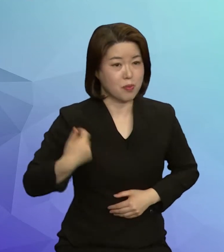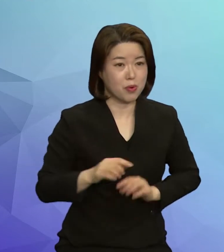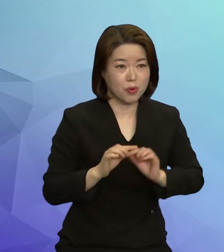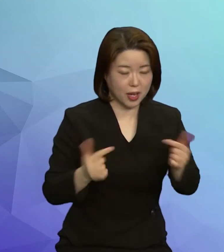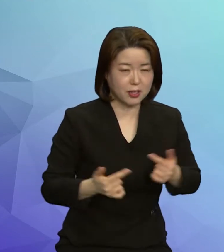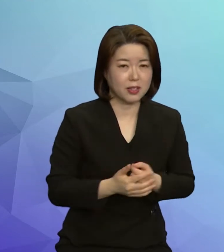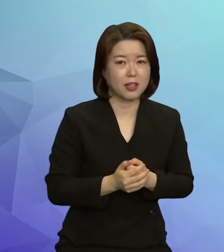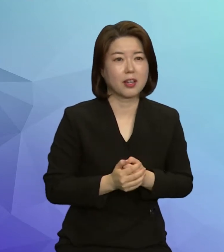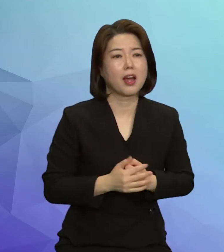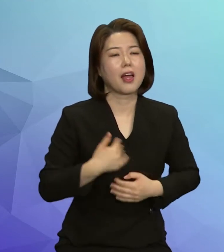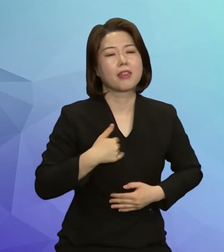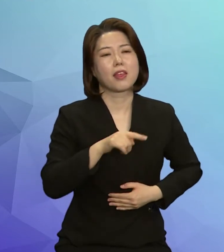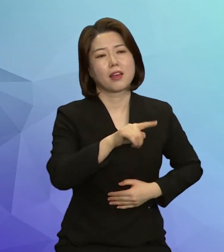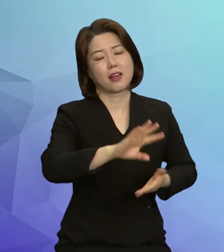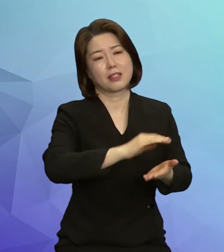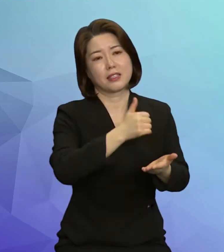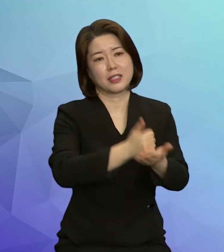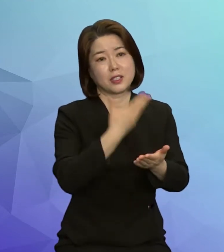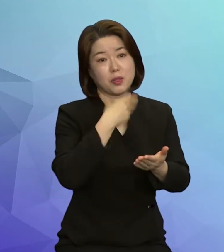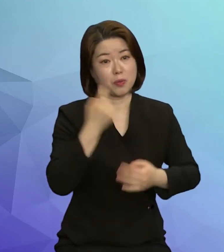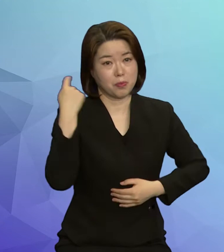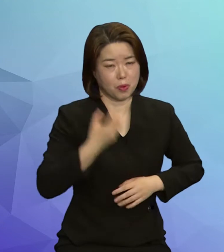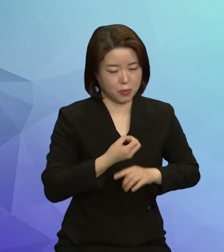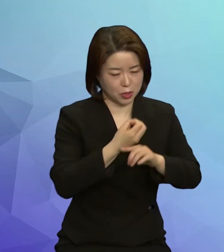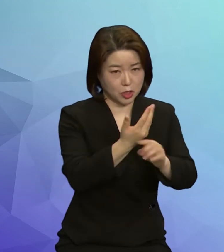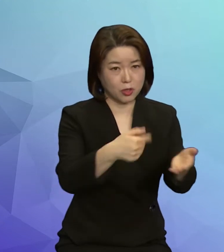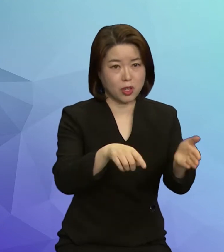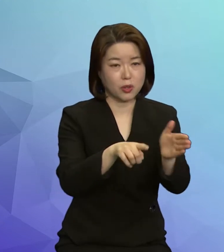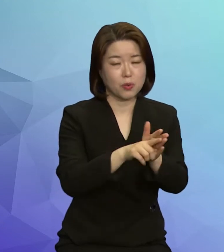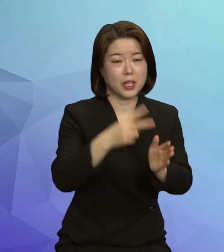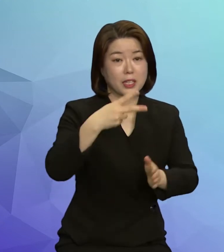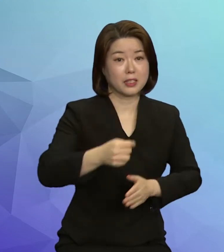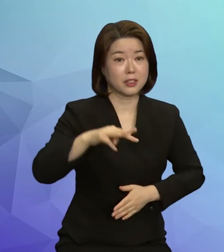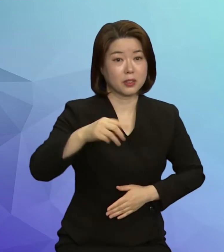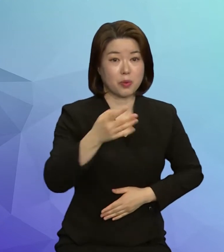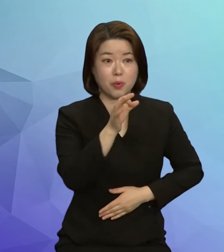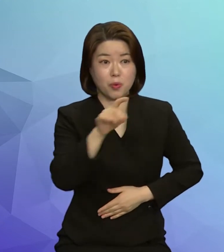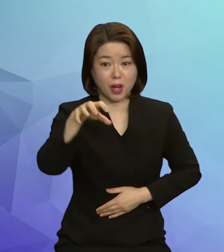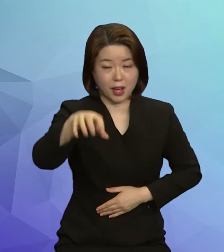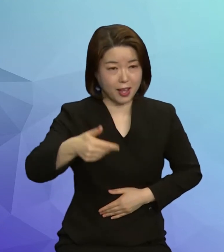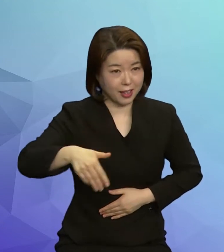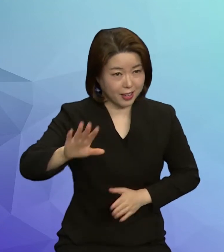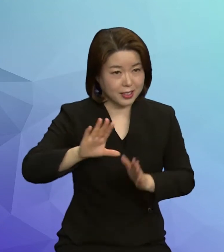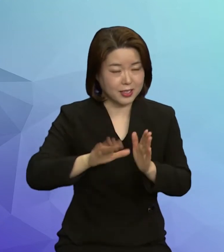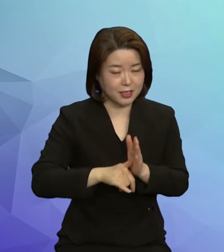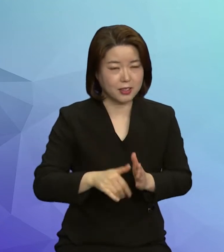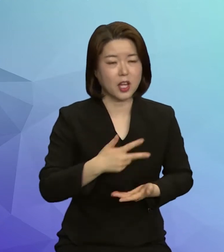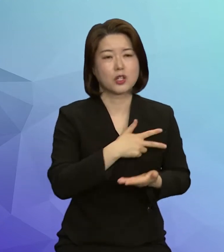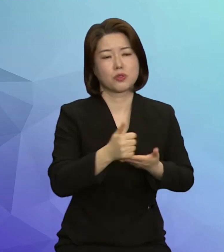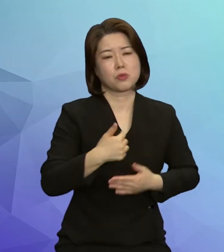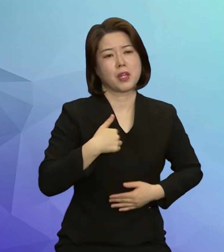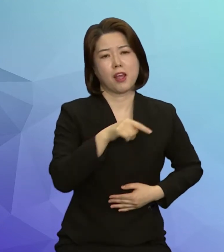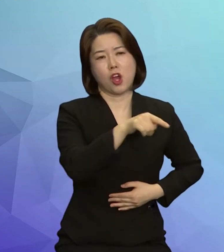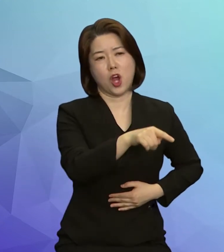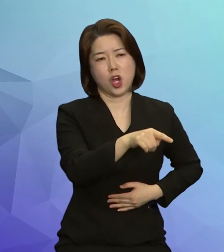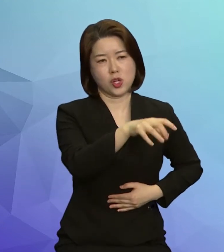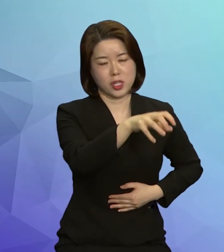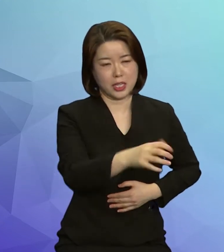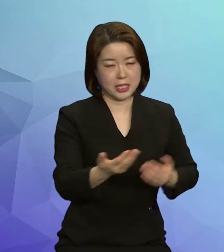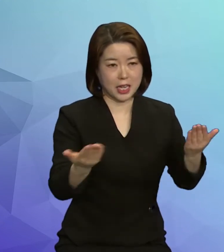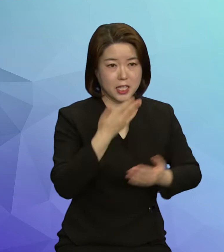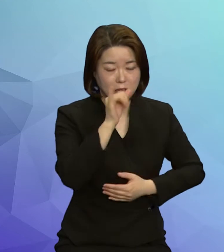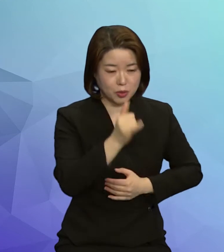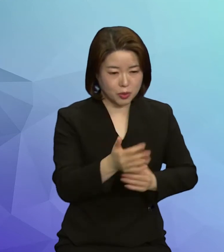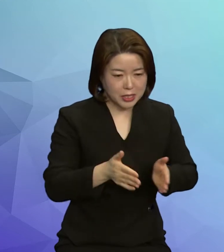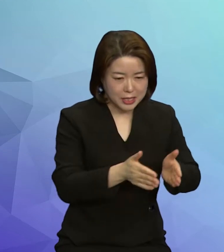것이 아닙니다. 내가 그리스도의 복음을 전하려고 드로아에 갔을 때 주님께서 내게 거기에서 일할 수